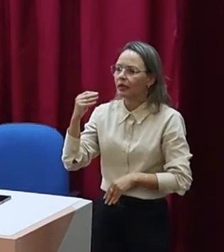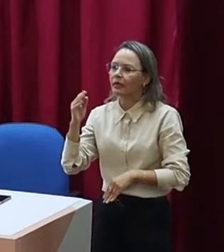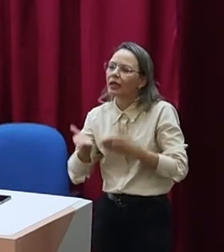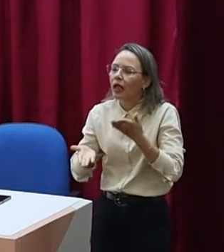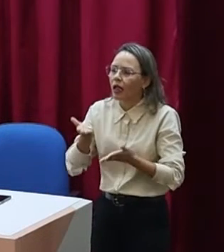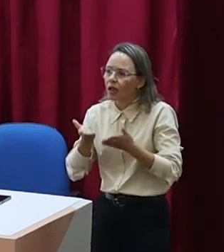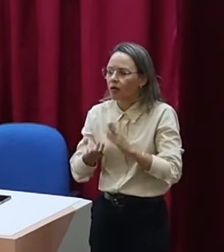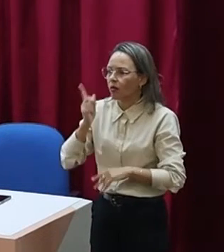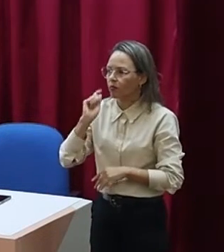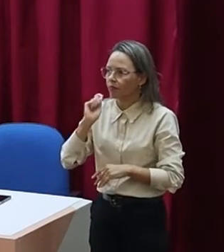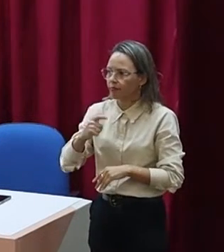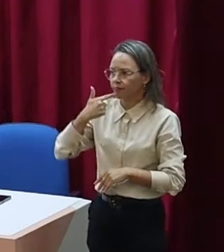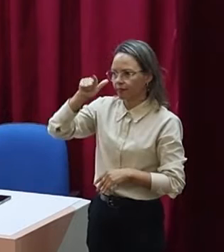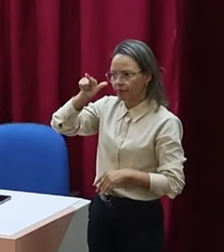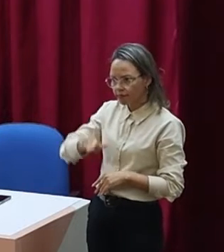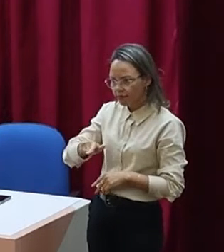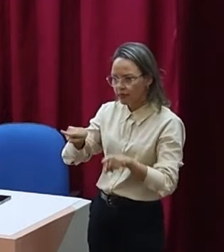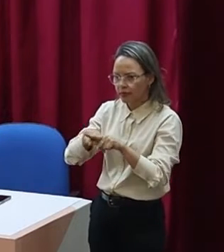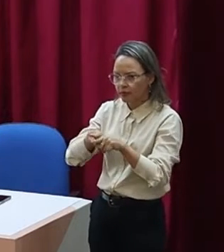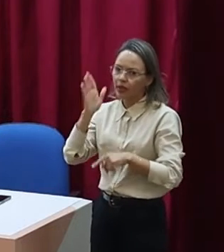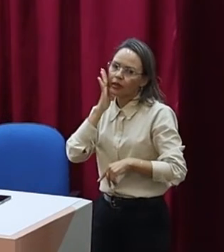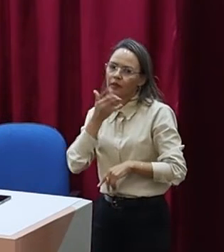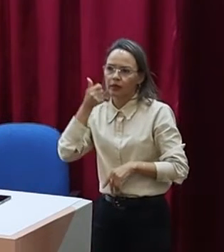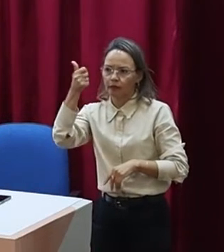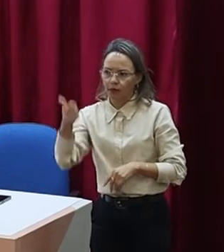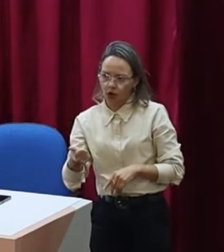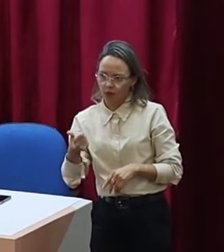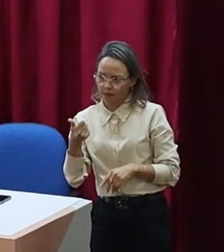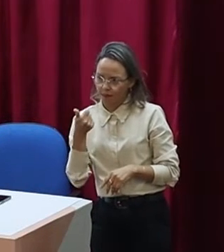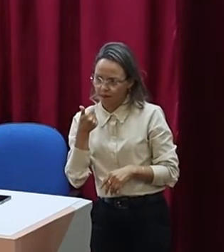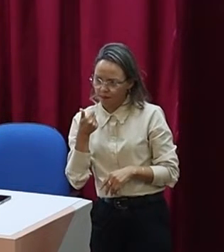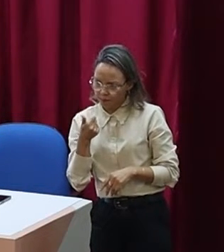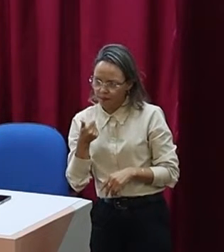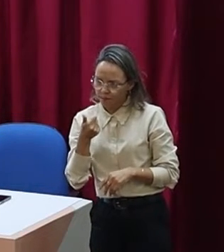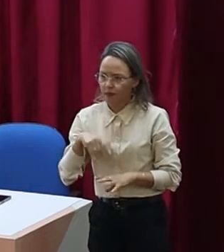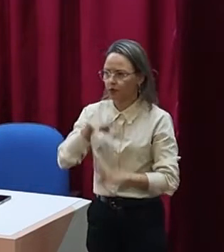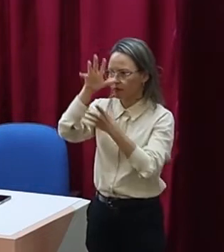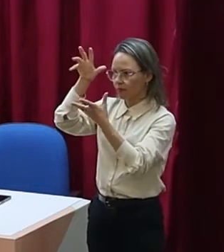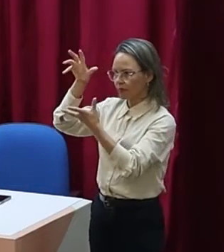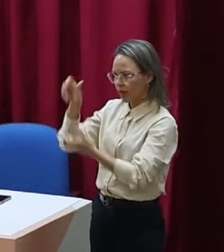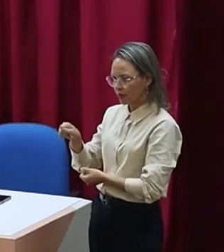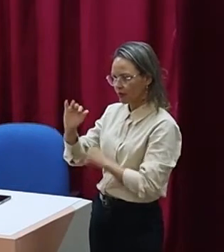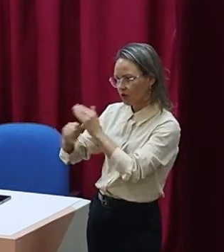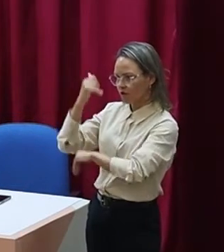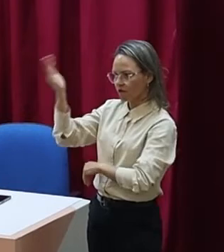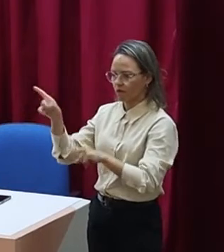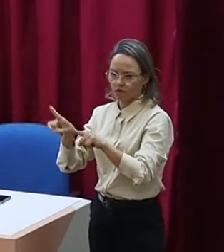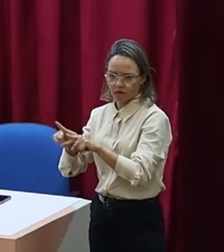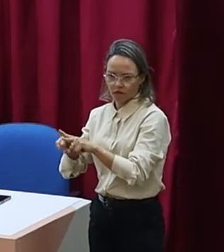línguas. Nós precisamos compreender melhor a dinâmica dos conflitos linguísticos no nosso país e fora do país,